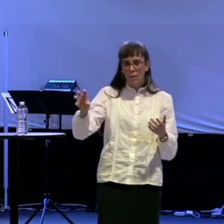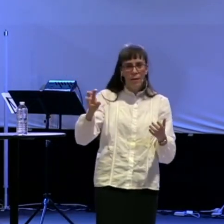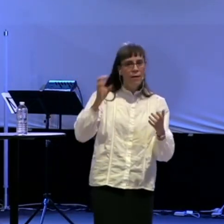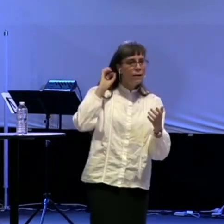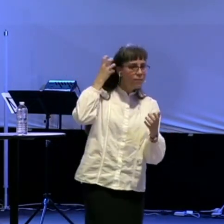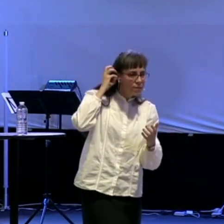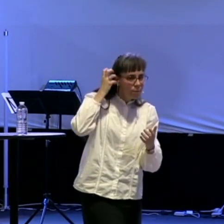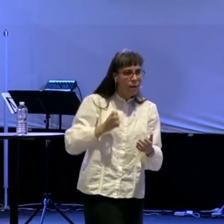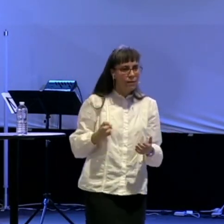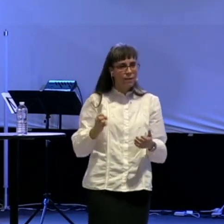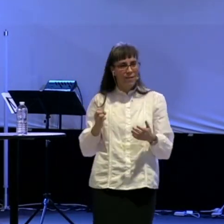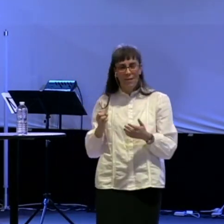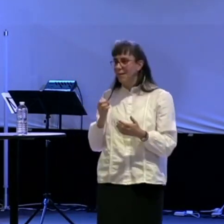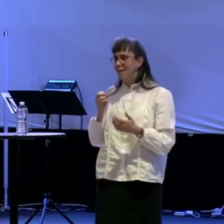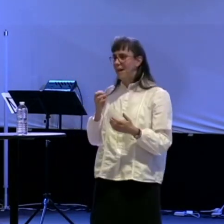refixé l'oreille.